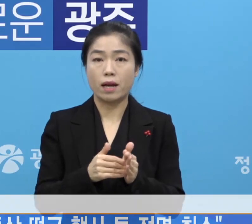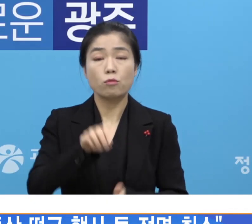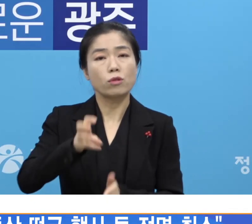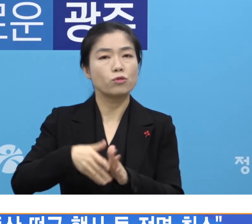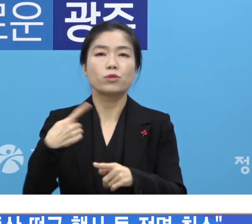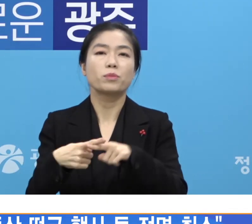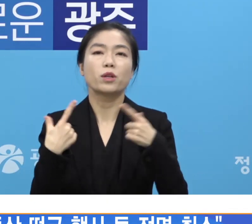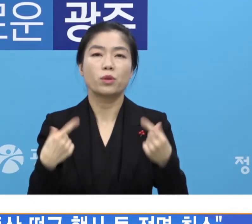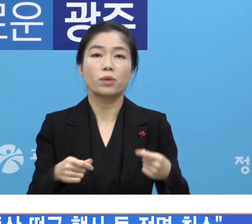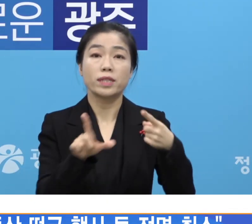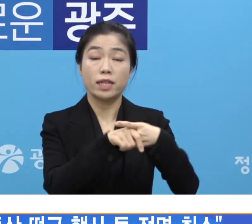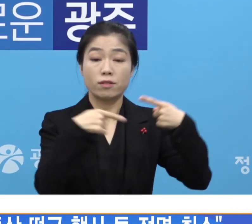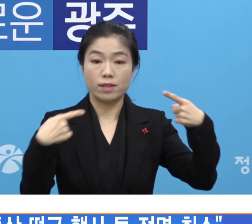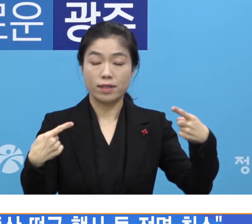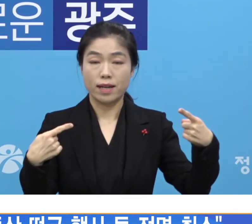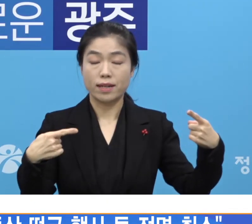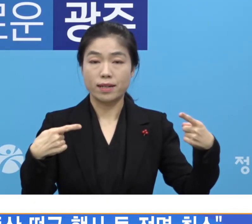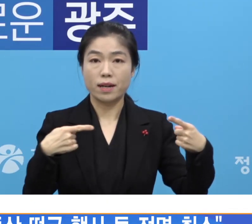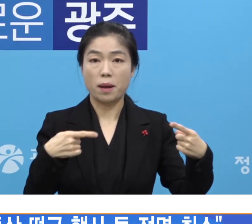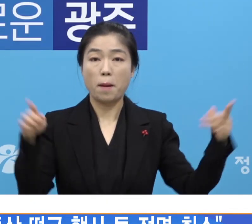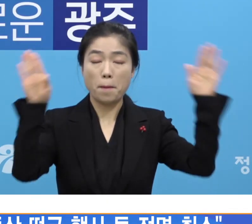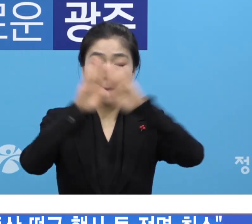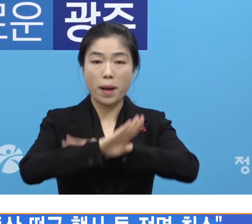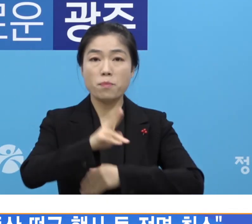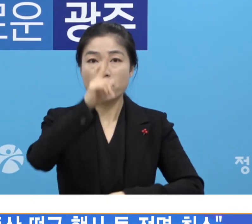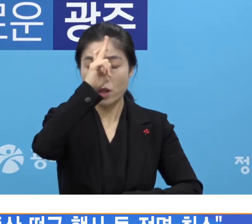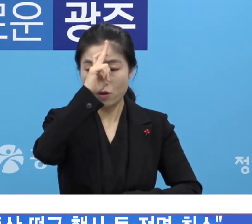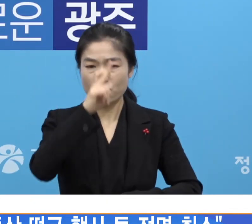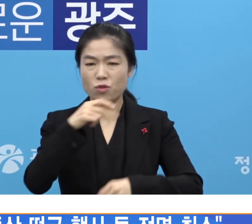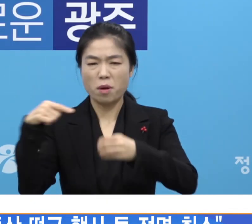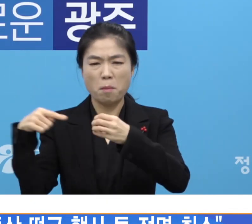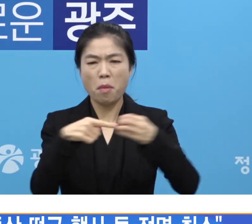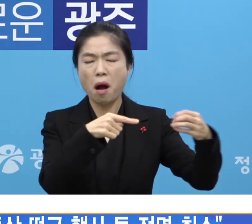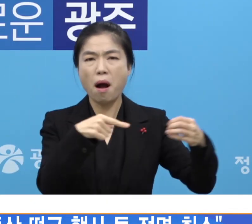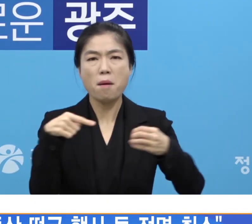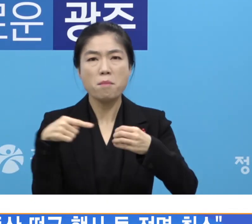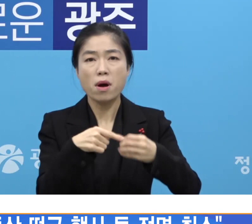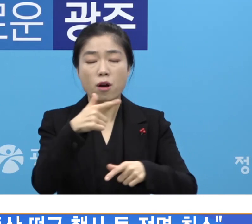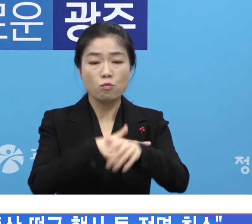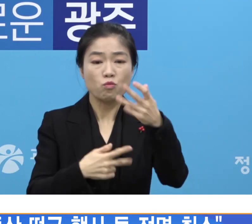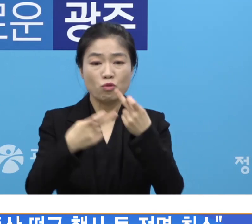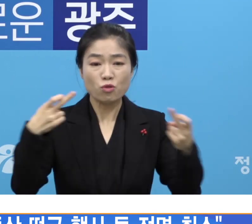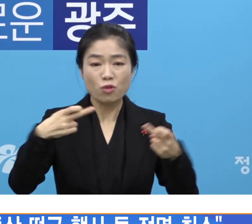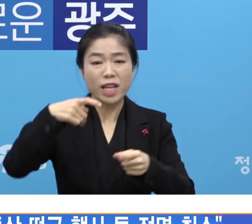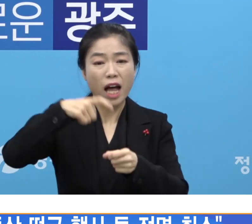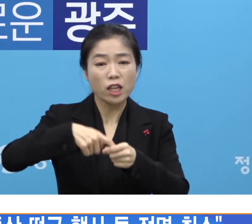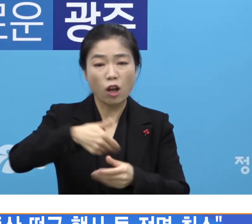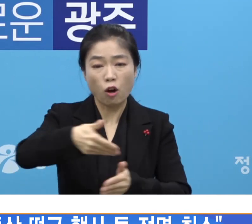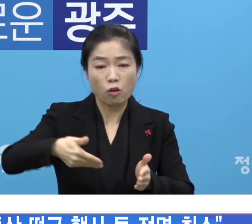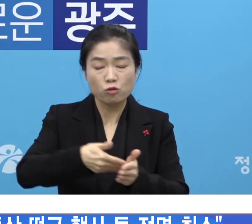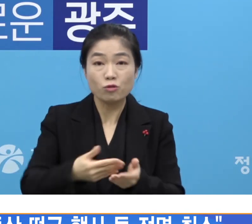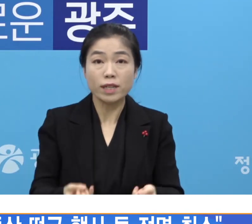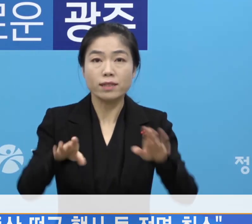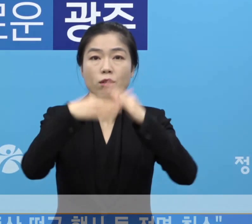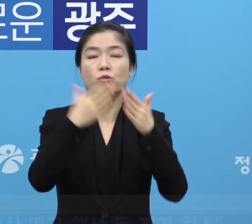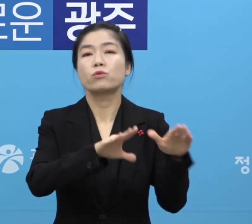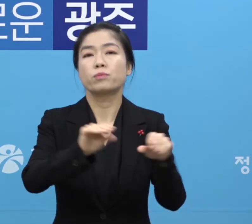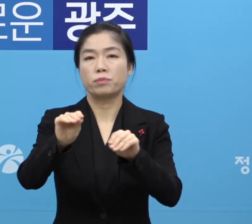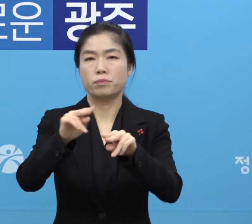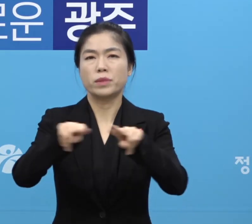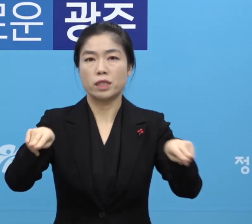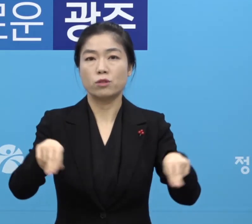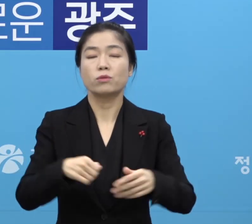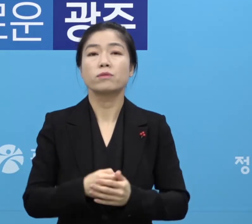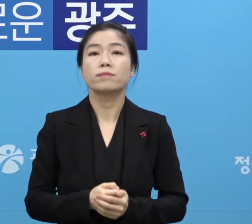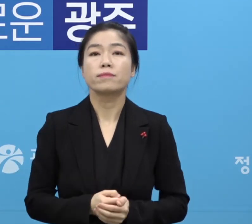시도 1월 1일 자정 민주의 종 타종식과 무등산 떡국 행사 등을 전면 취소합니다.